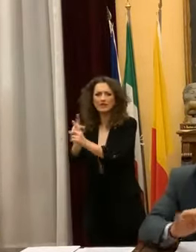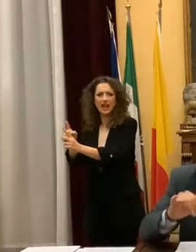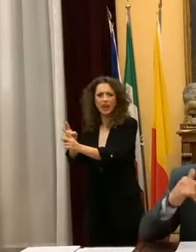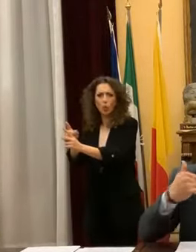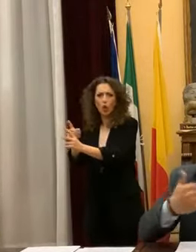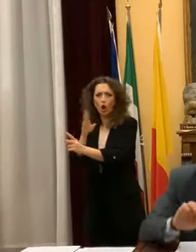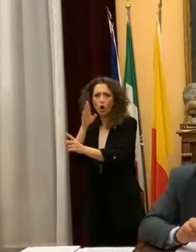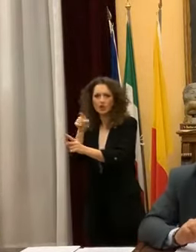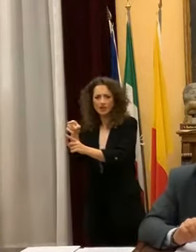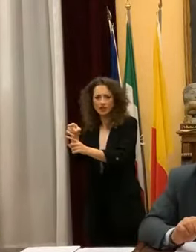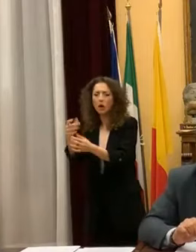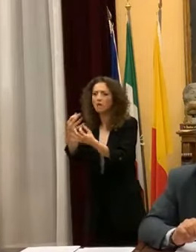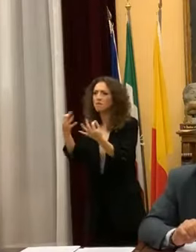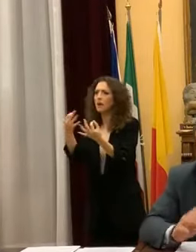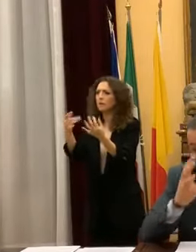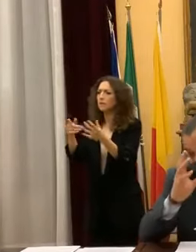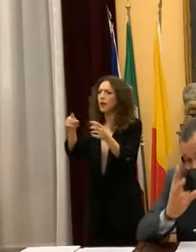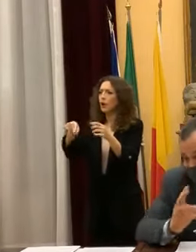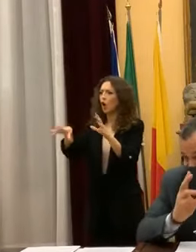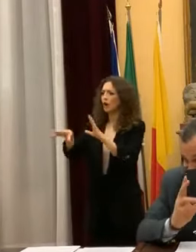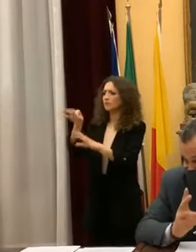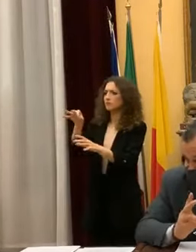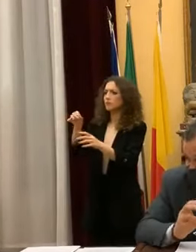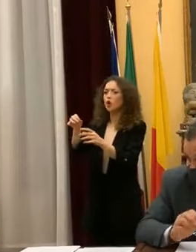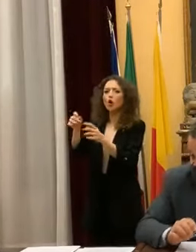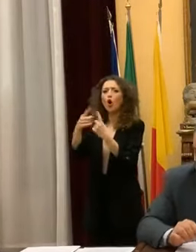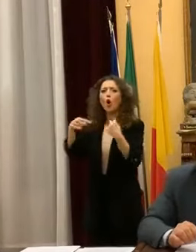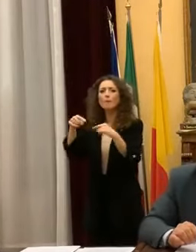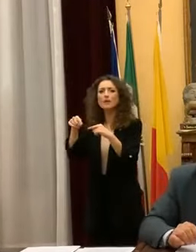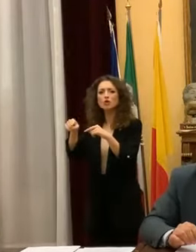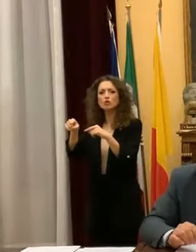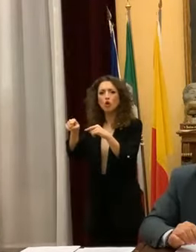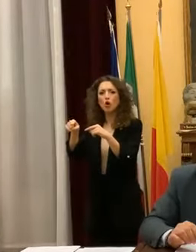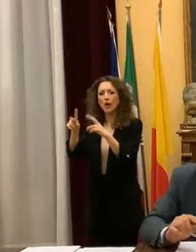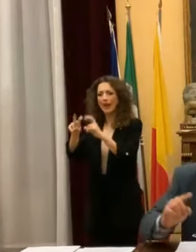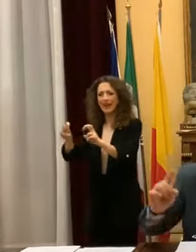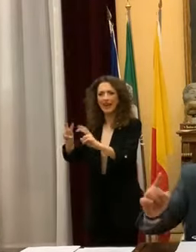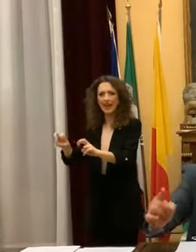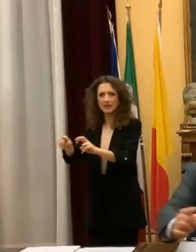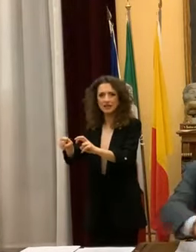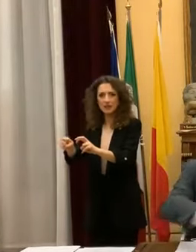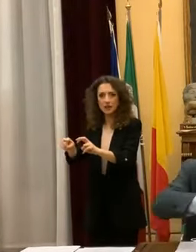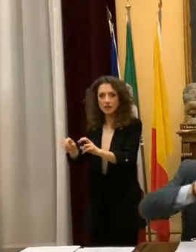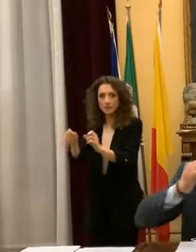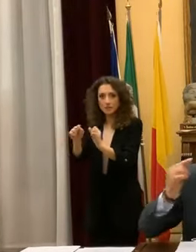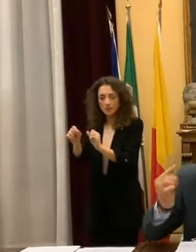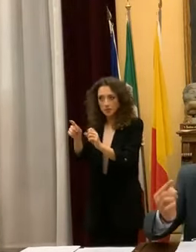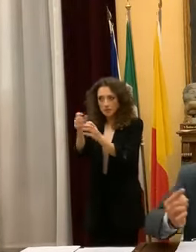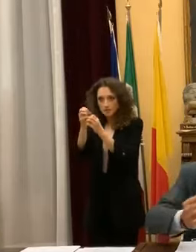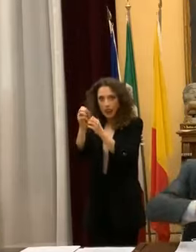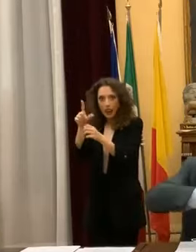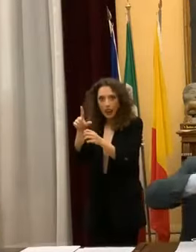ora nominiamo la commissione d'inchiesta. Poteva mai immaginare il buon Lavaglia che quella sarebbe stata la corda che in